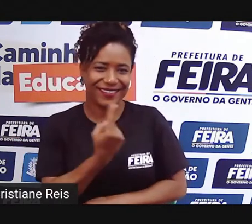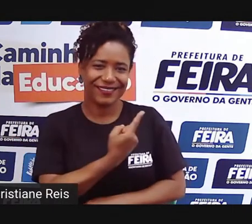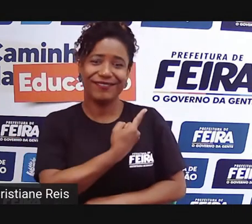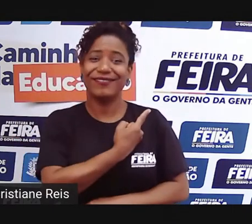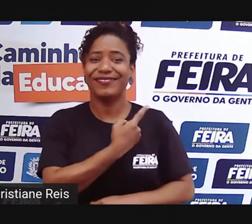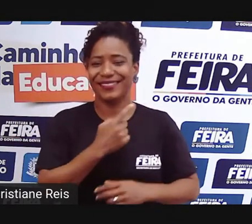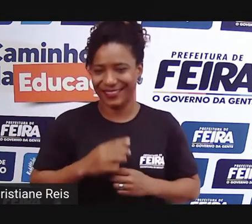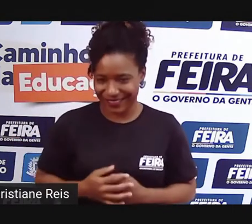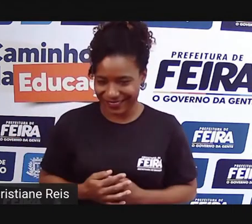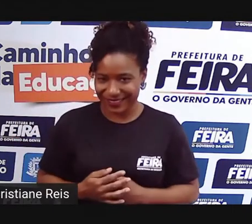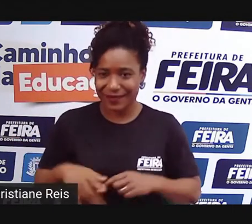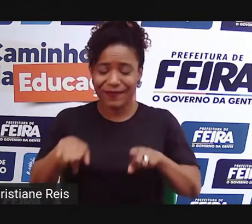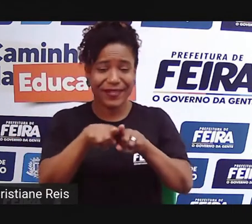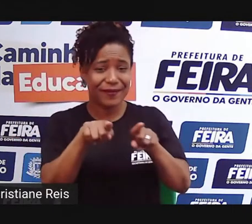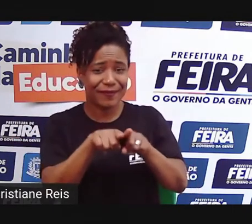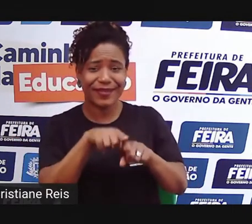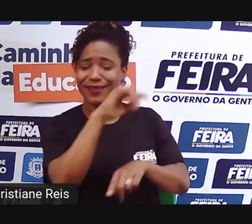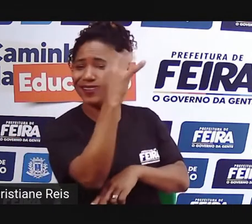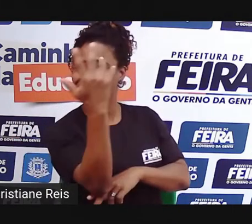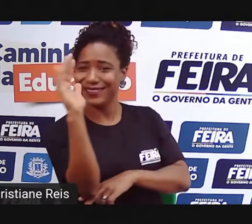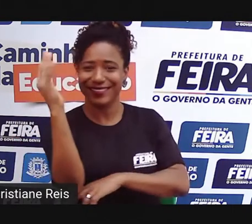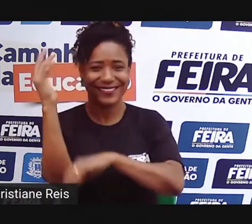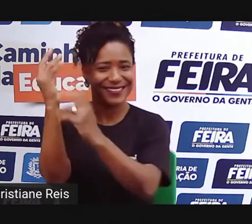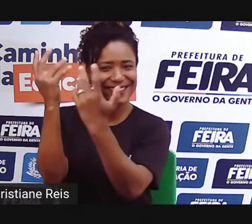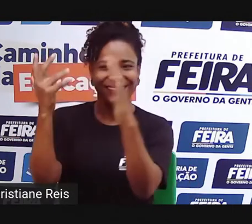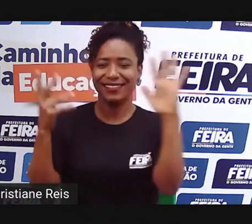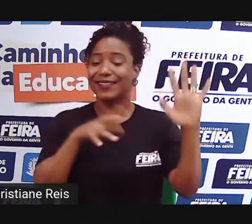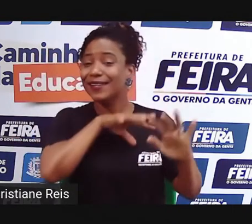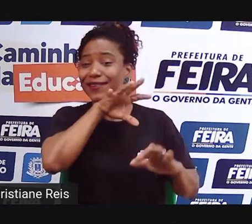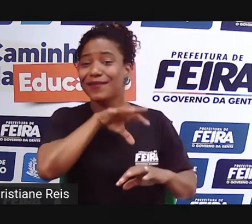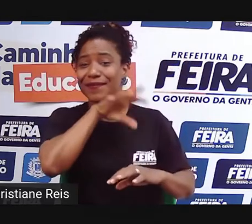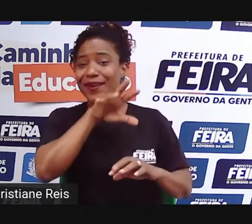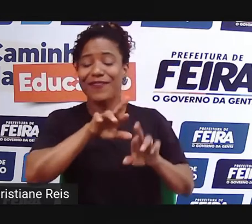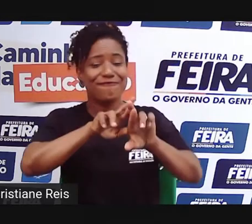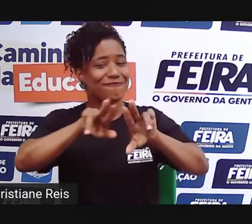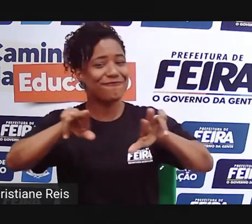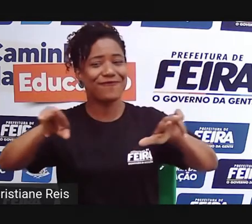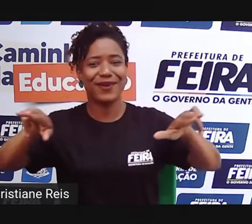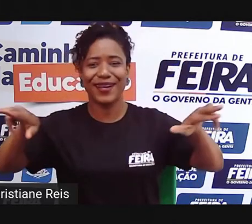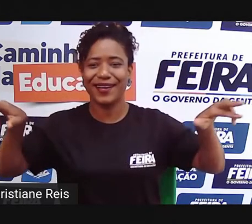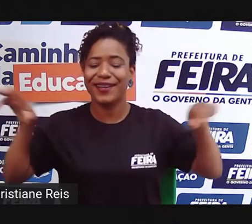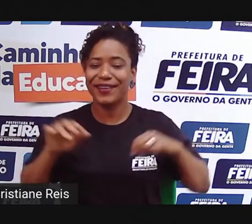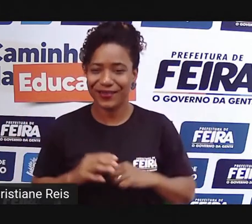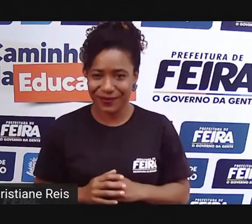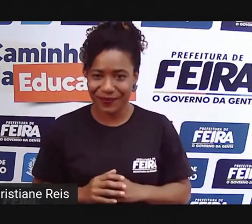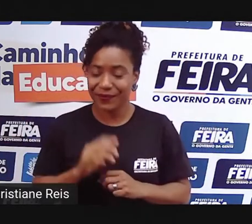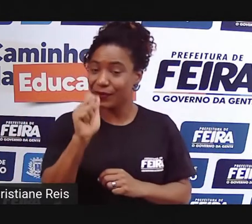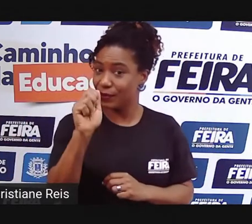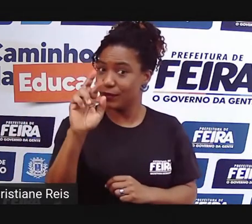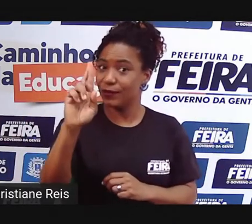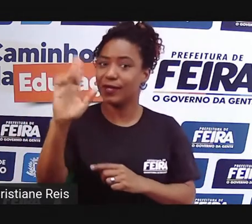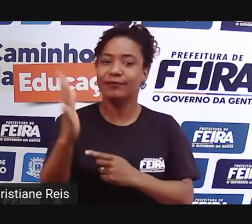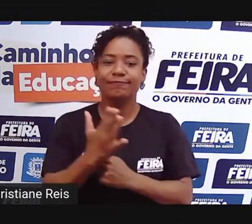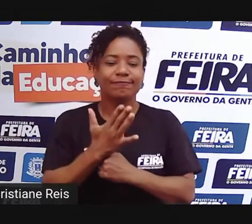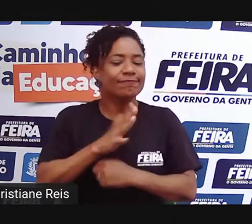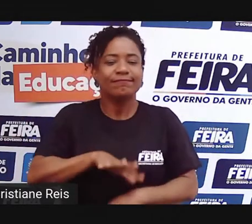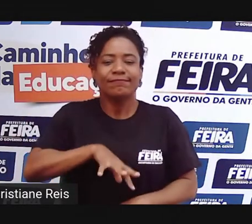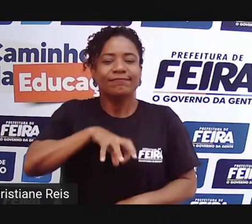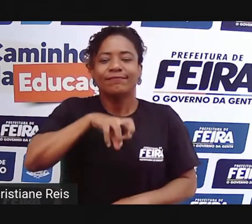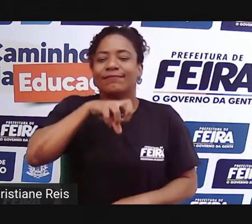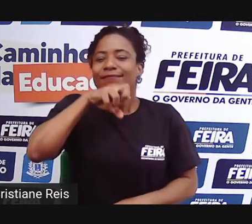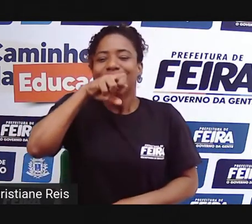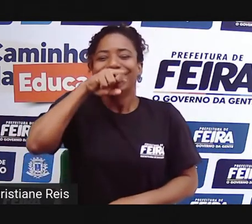vida de diversos seres vivos. Graças a ele, a gente consegue respirar.